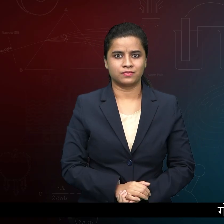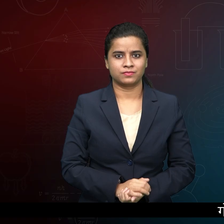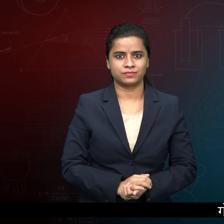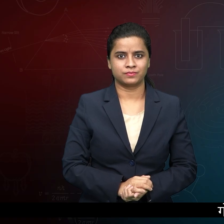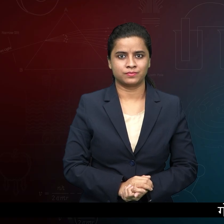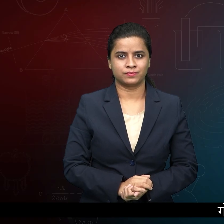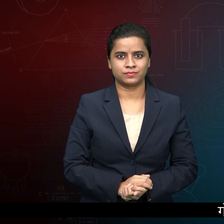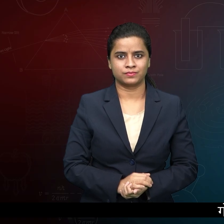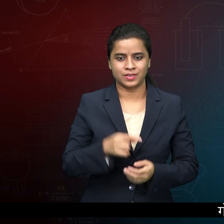गोलाकार कुंडल।